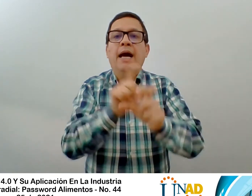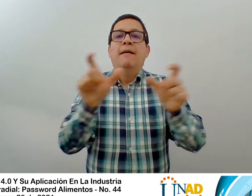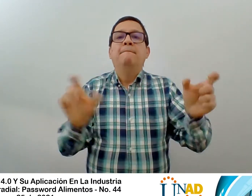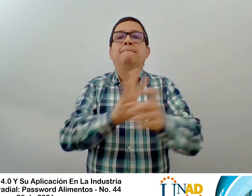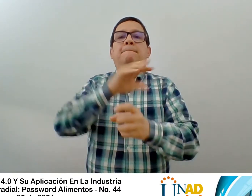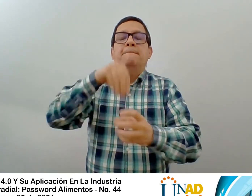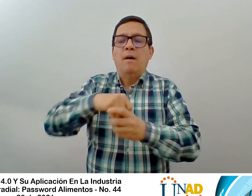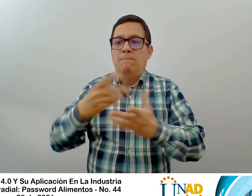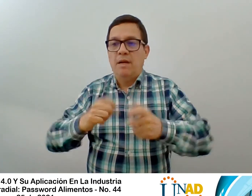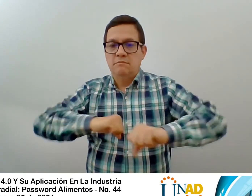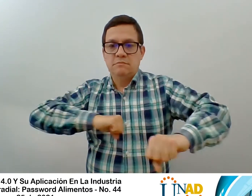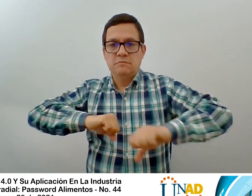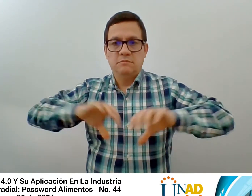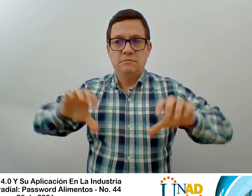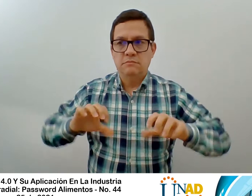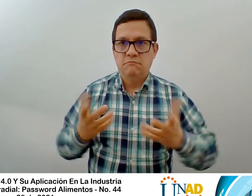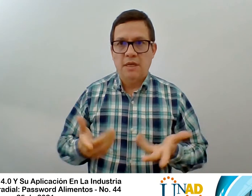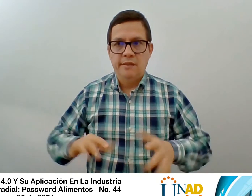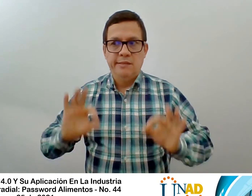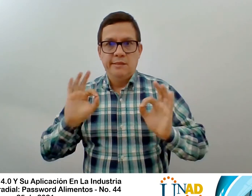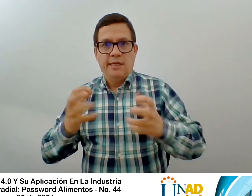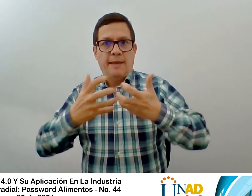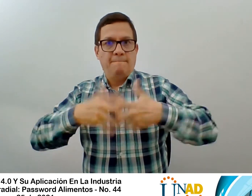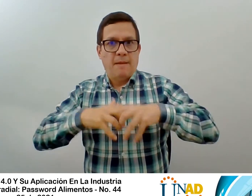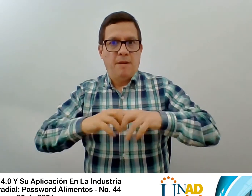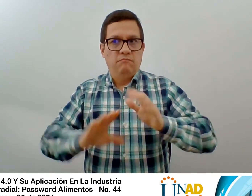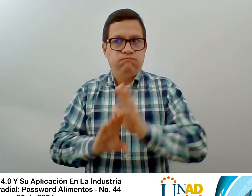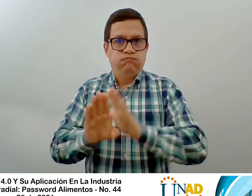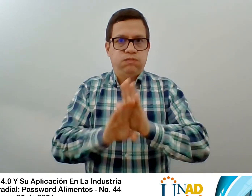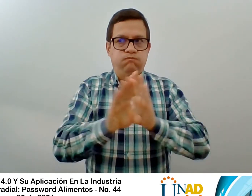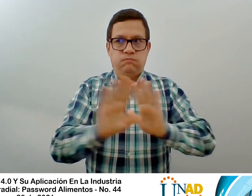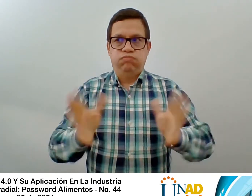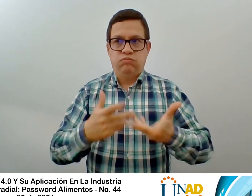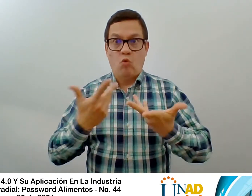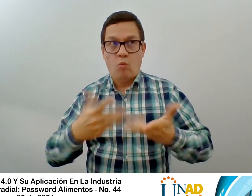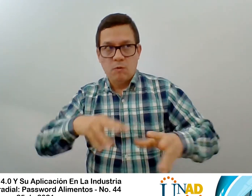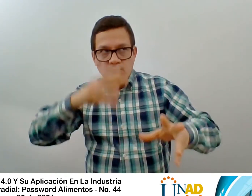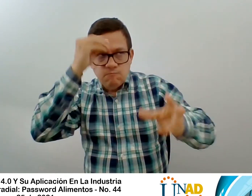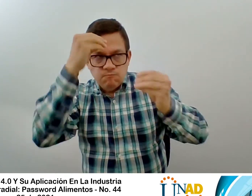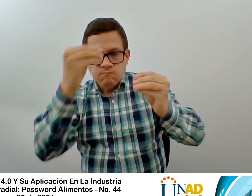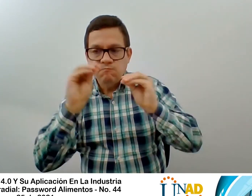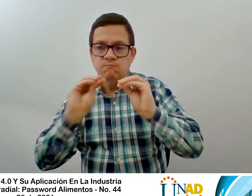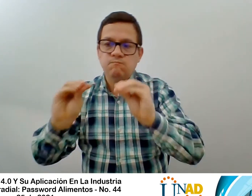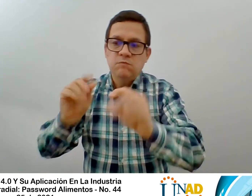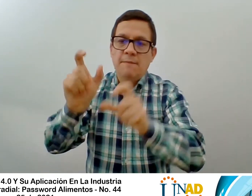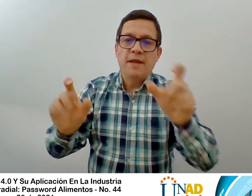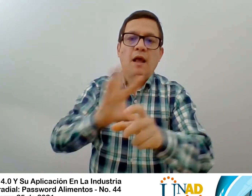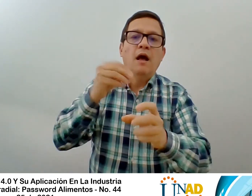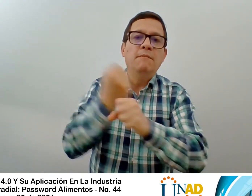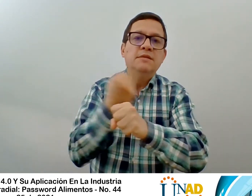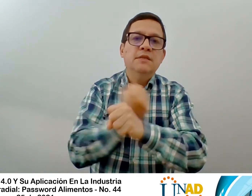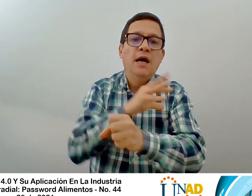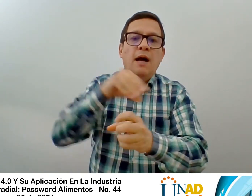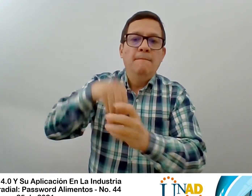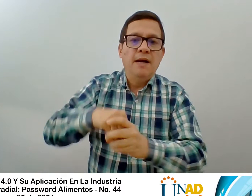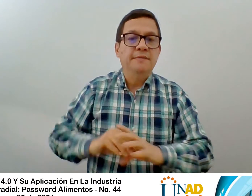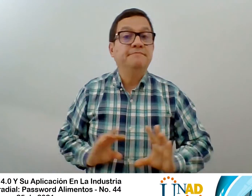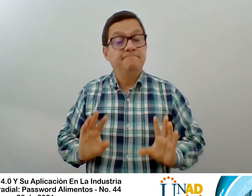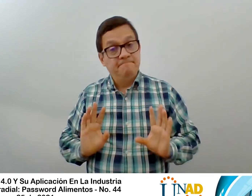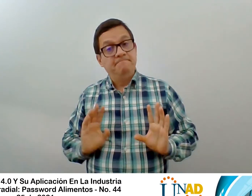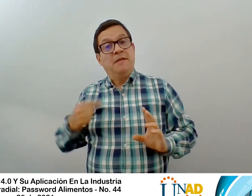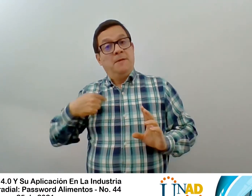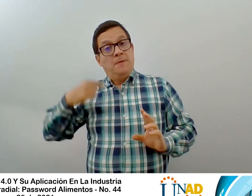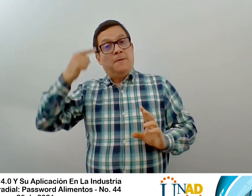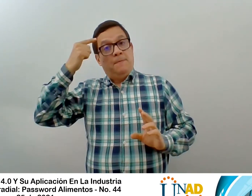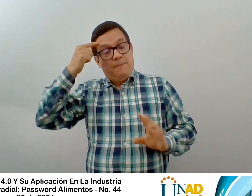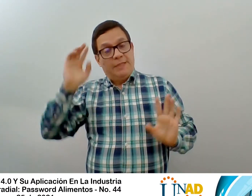podríamos llegar a tener un personal más activo y más capacitado en el caso en que las industrias empiecen a requerir. Entonces, en